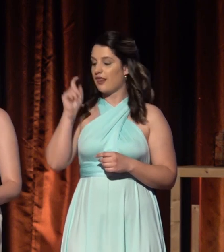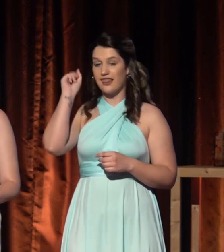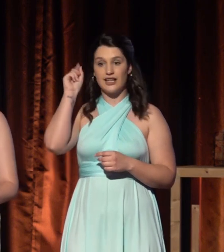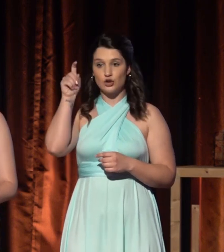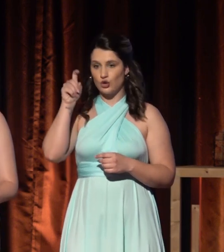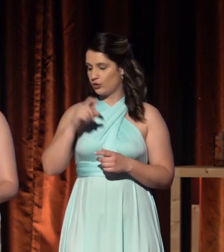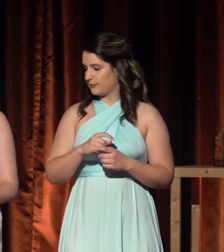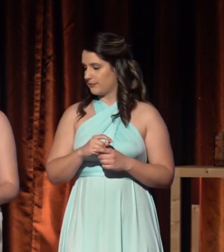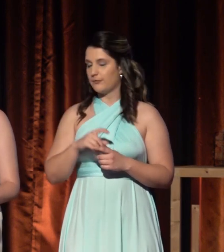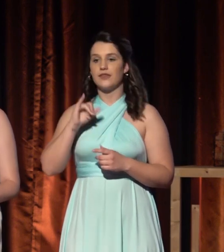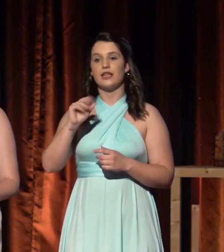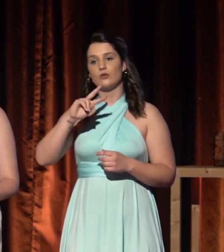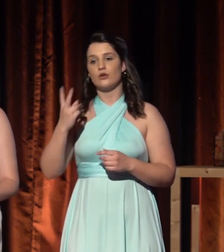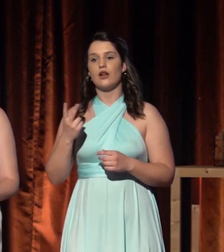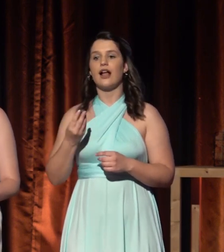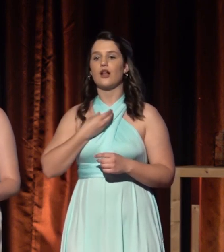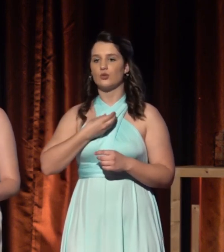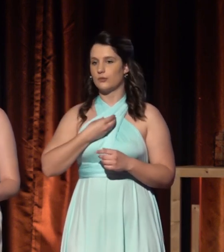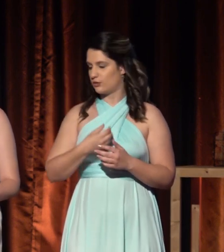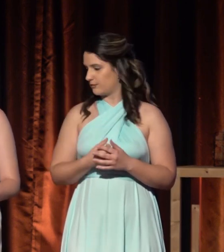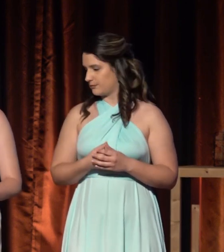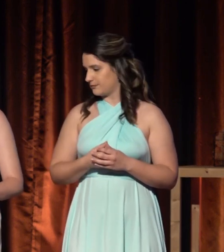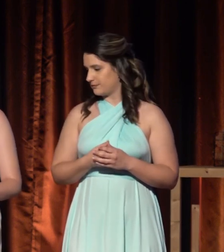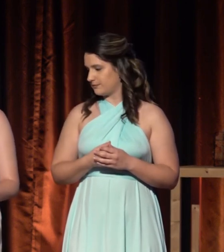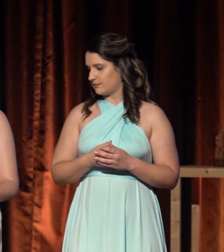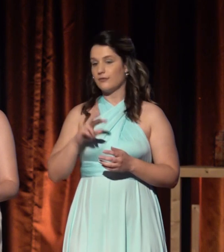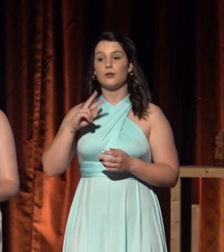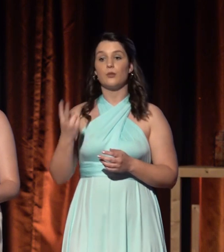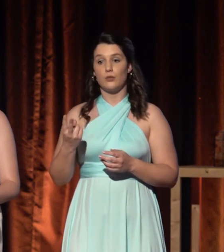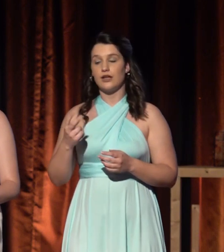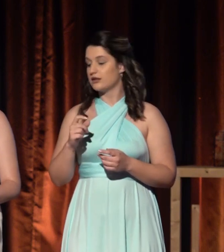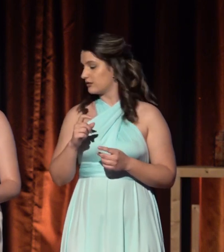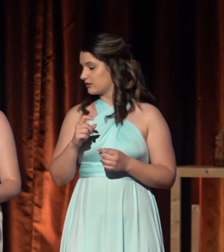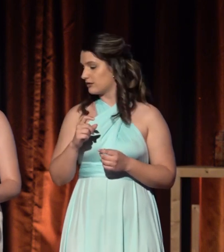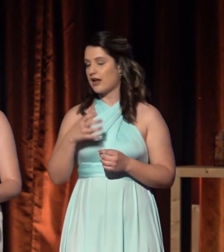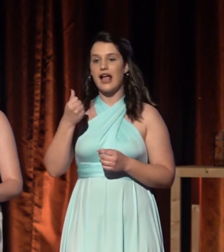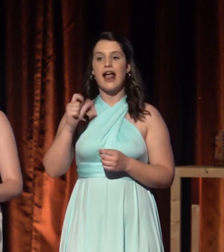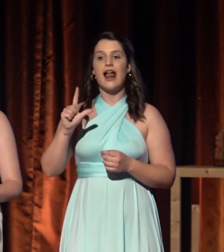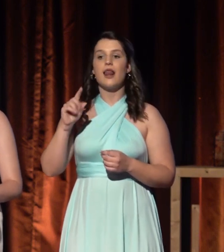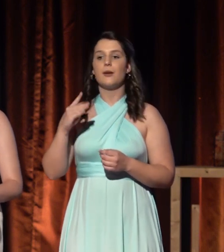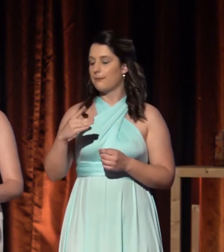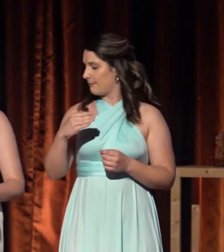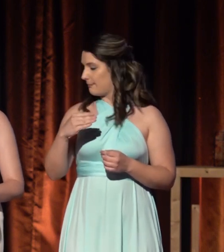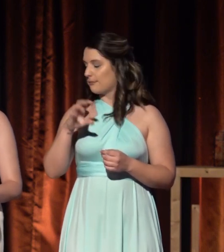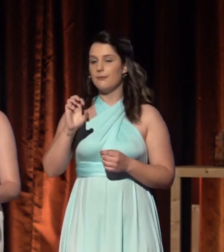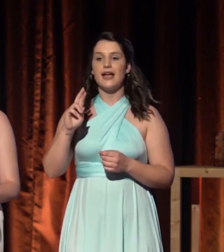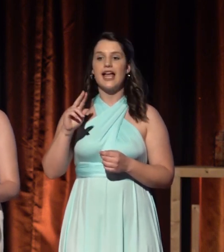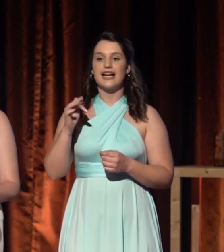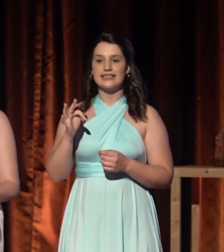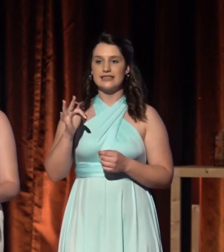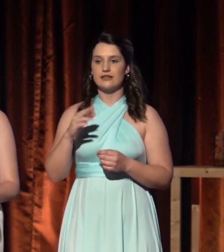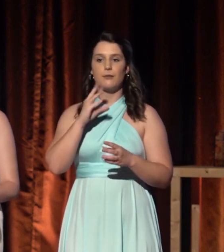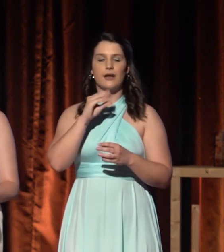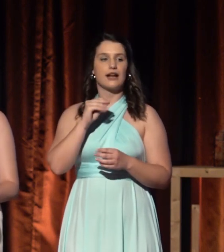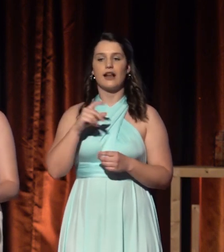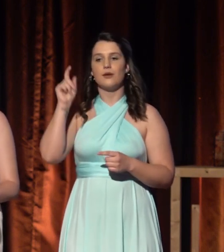Montsià i de l'alcalde d'Amposta. A continuació, vivències de l'alumne Albert Montero en representació de l'alumnat del cicle superior i